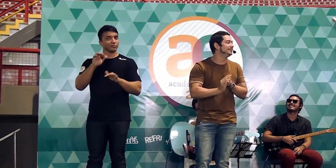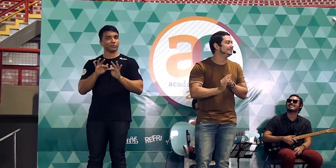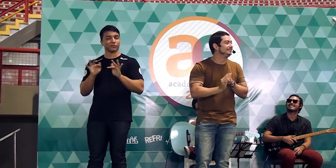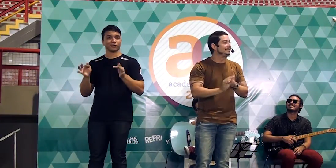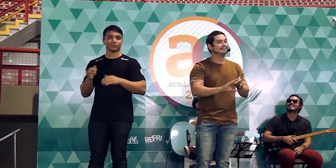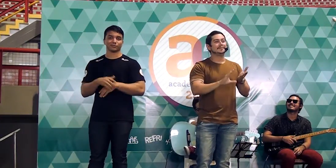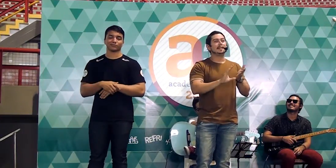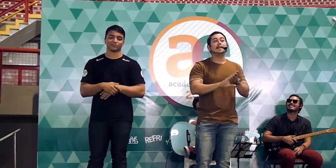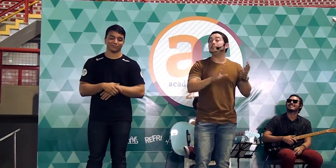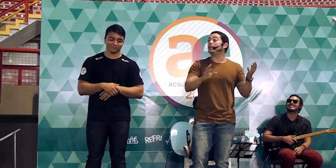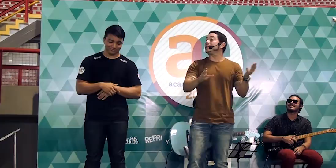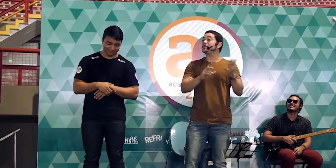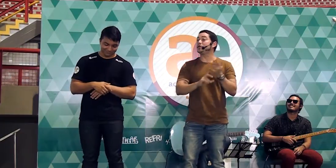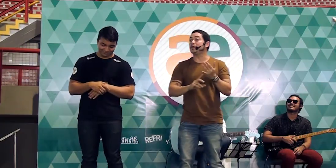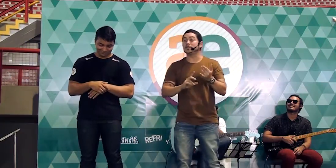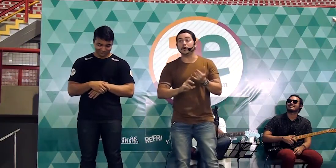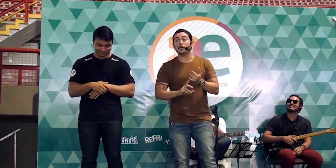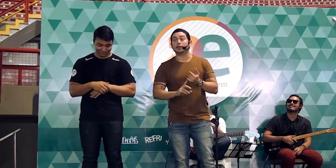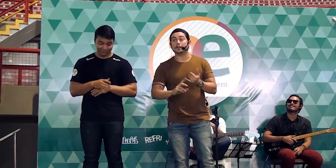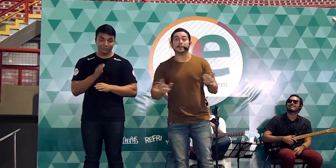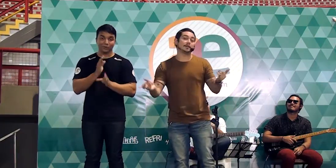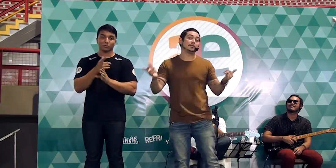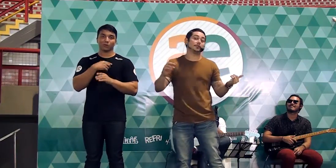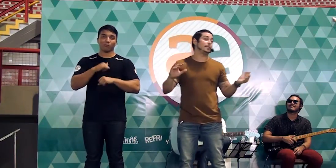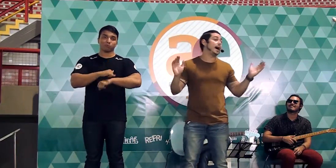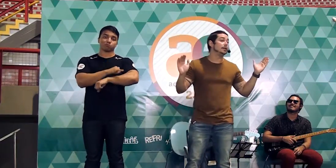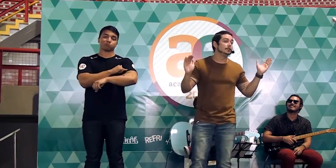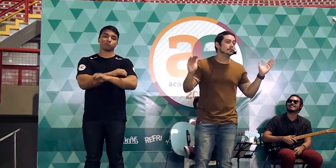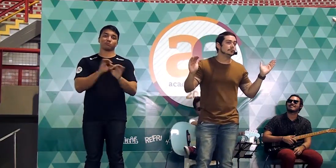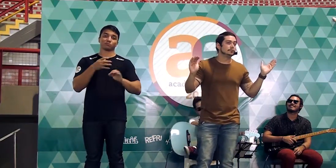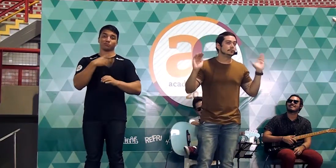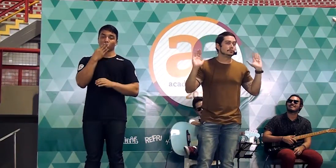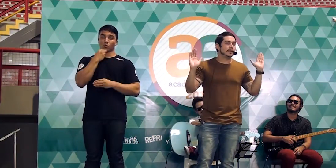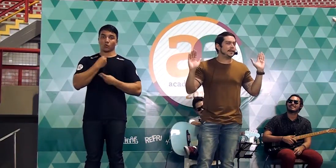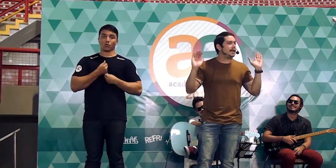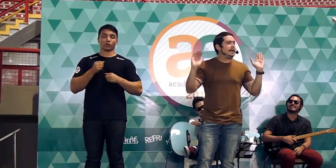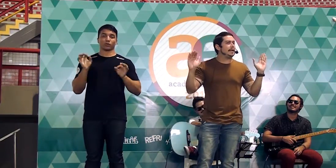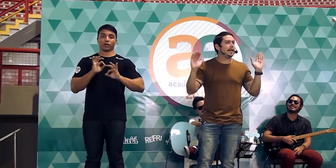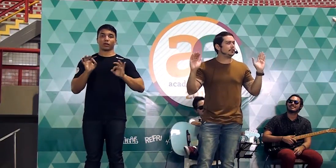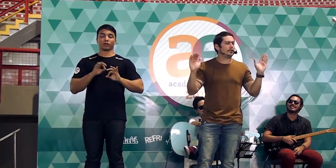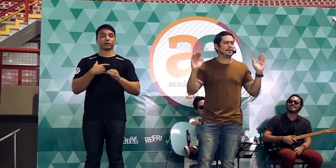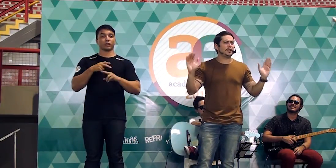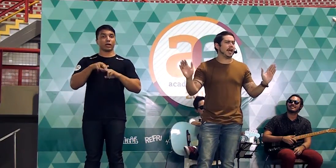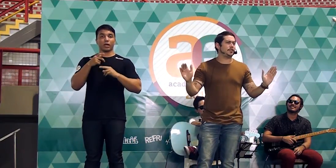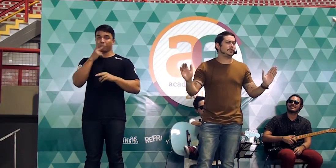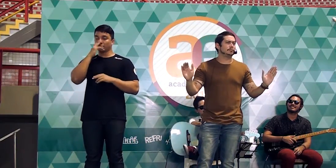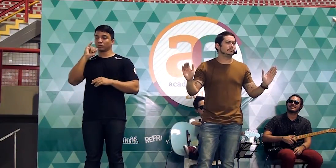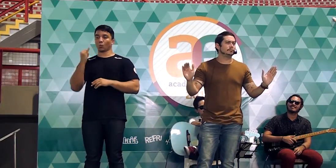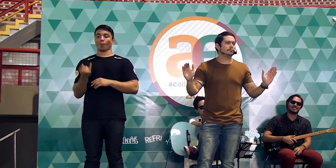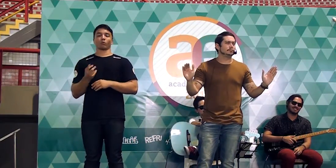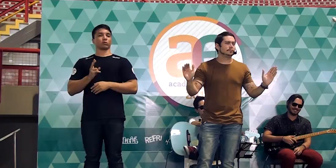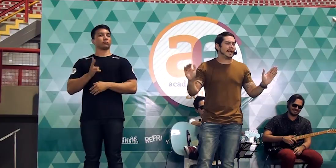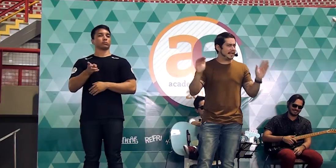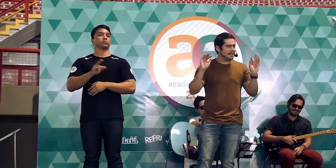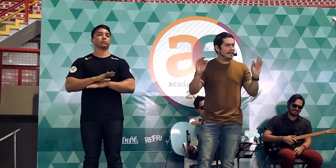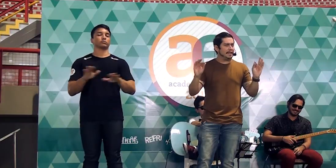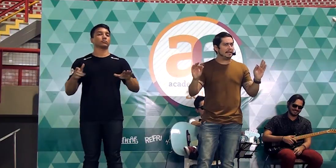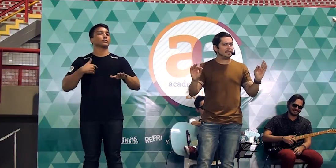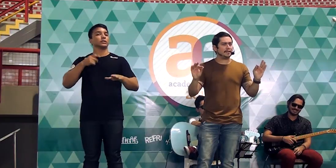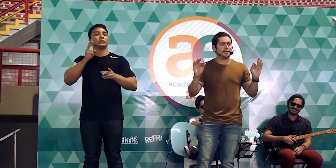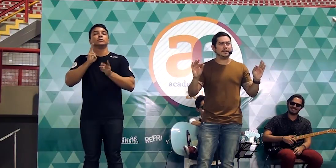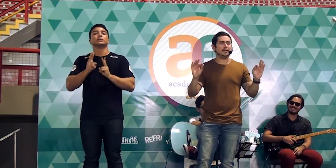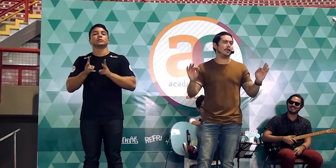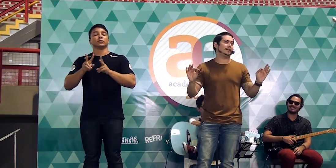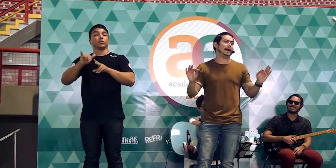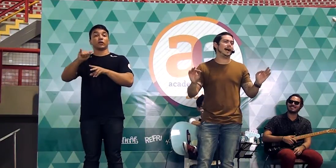senhor. E é bom que esse sorvete não engorda, tá? Porque você não vai tomar. Esse aí é totalmente light. Esse